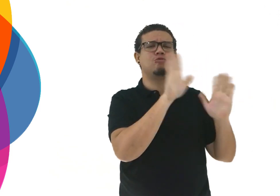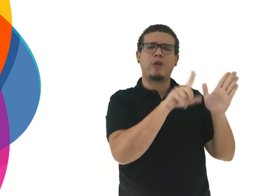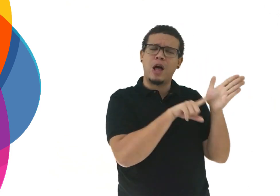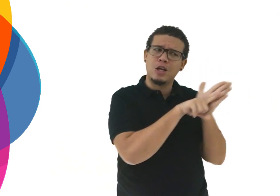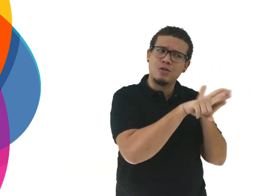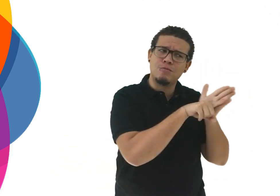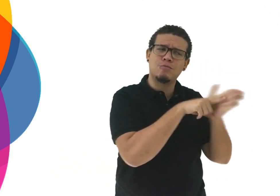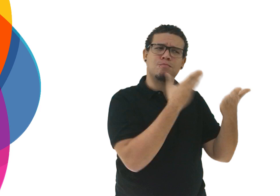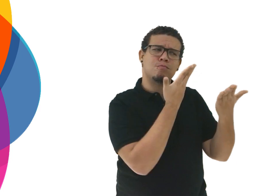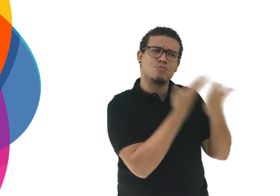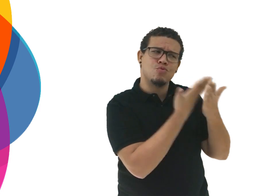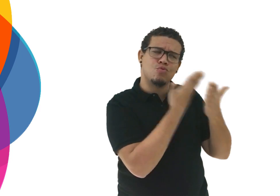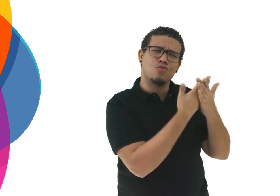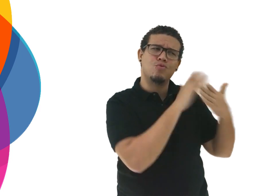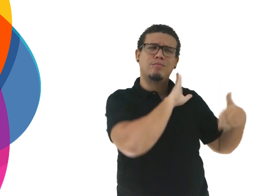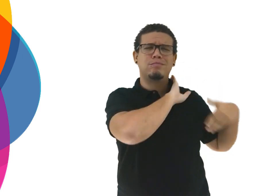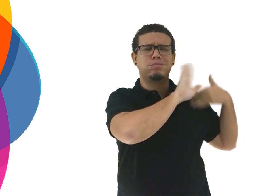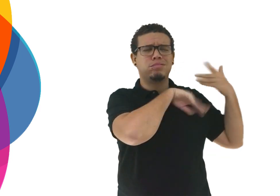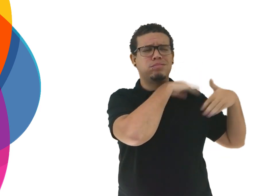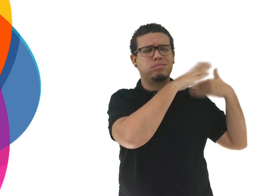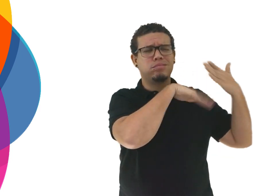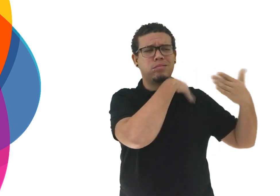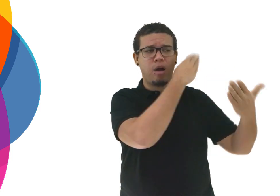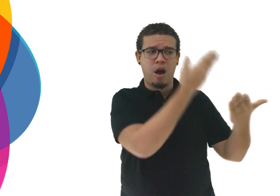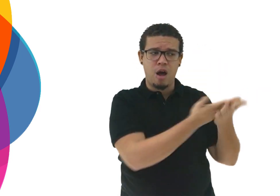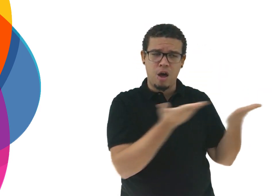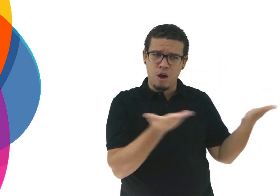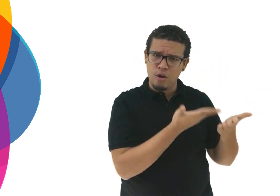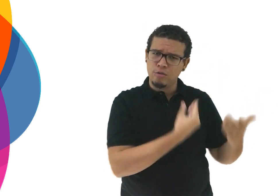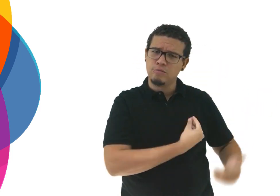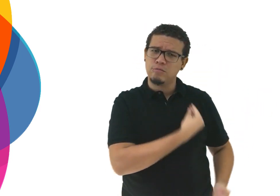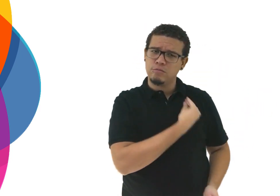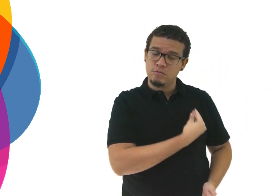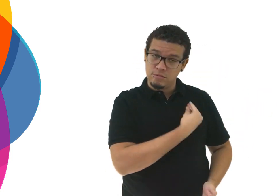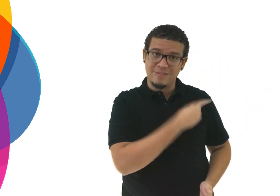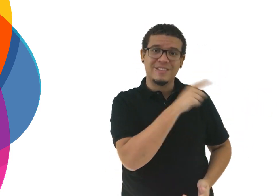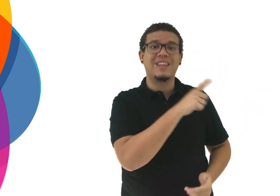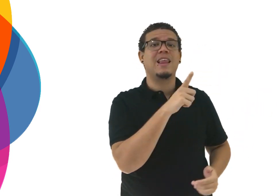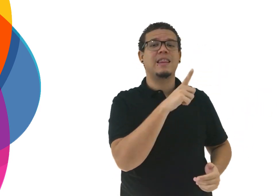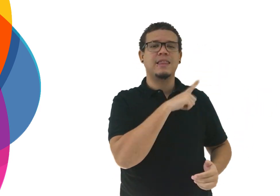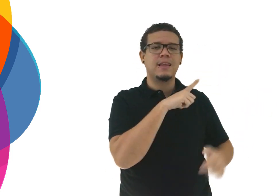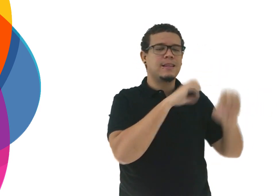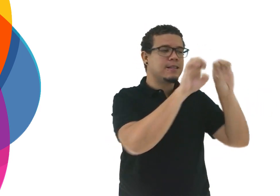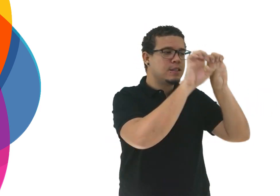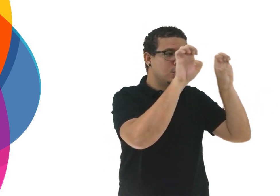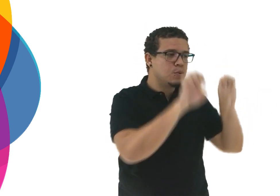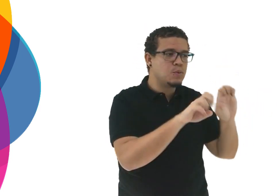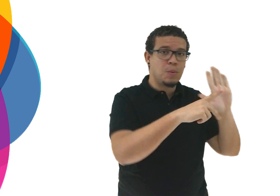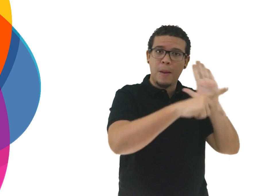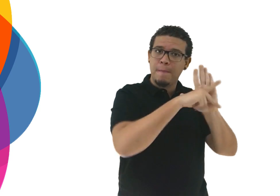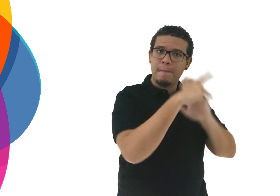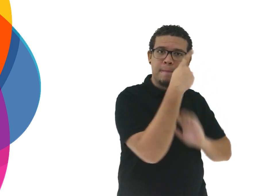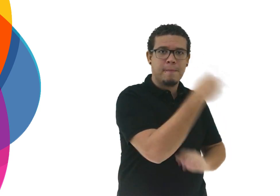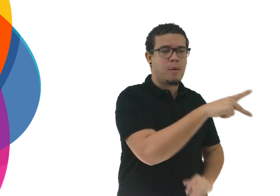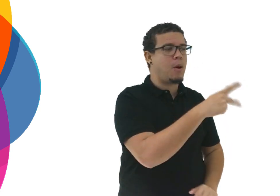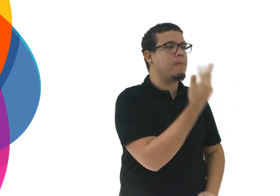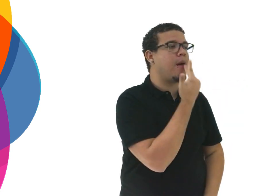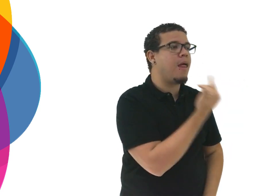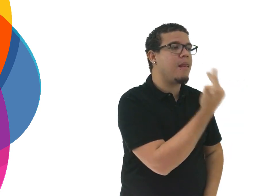As línguas orais já vêm sendo estudadas há muito tempo, há pesquisas que